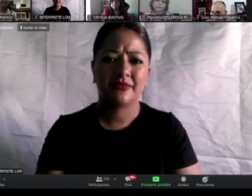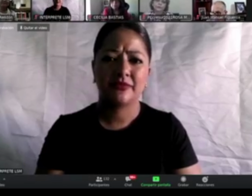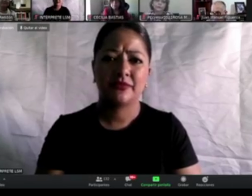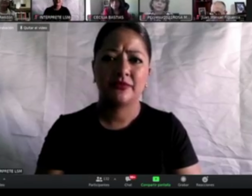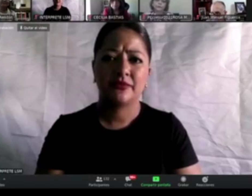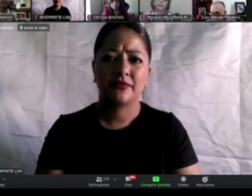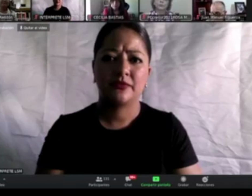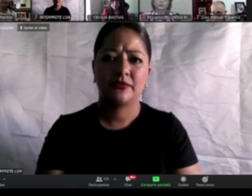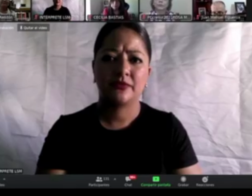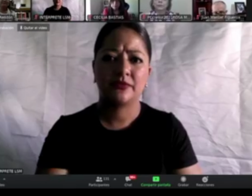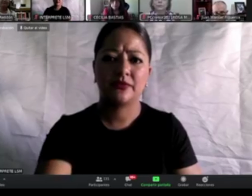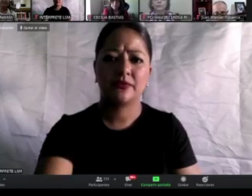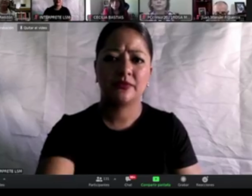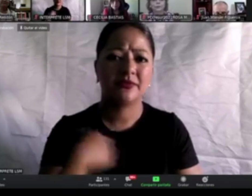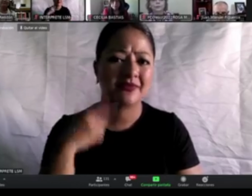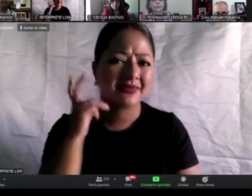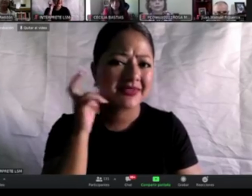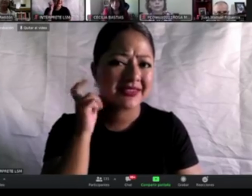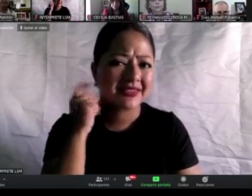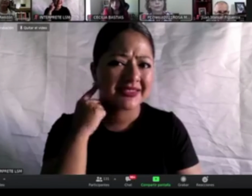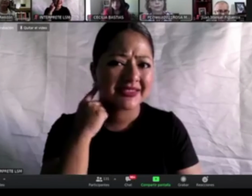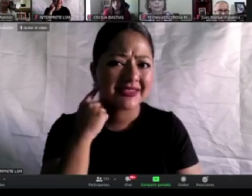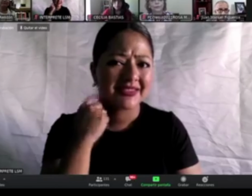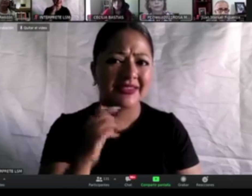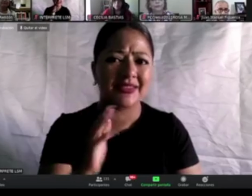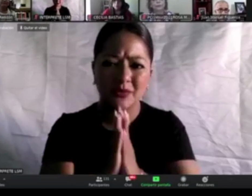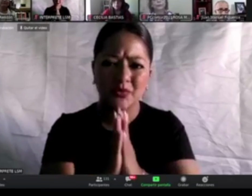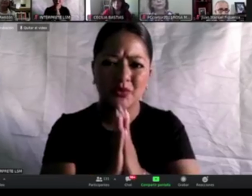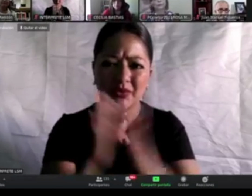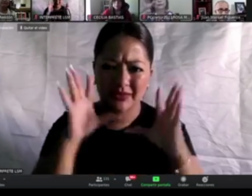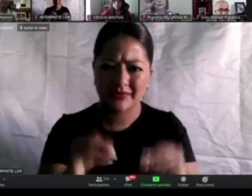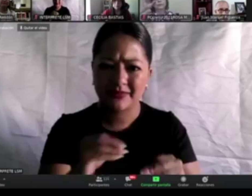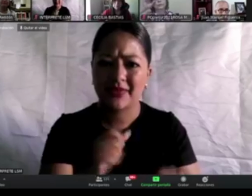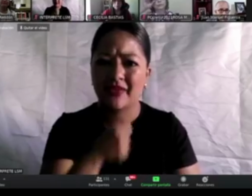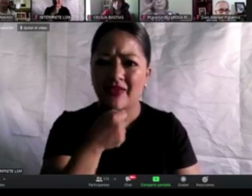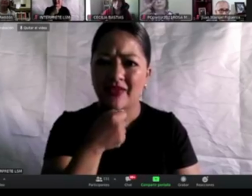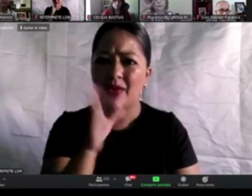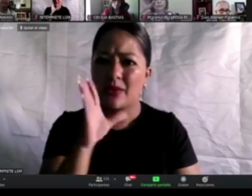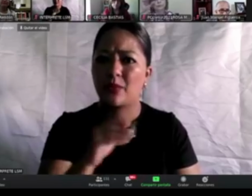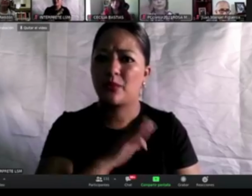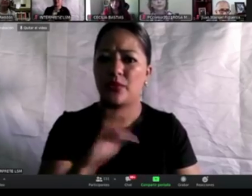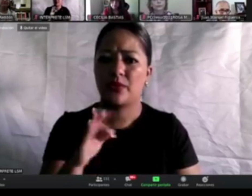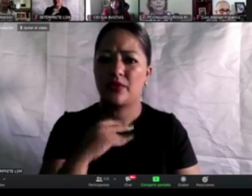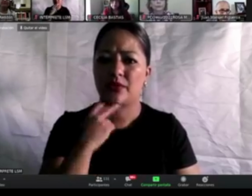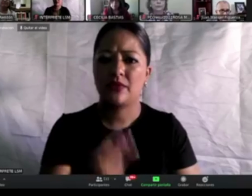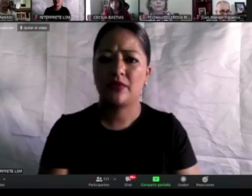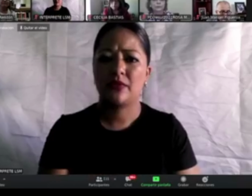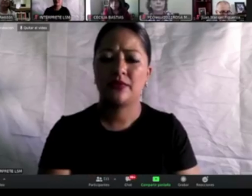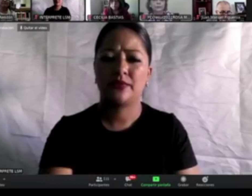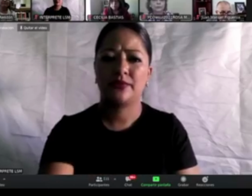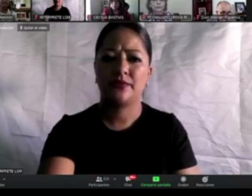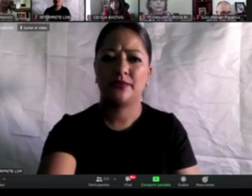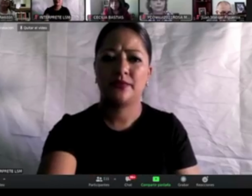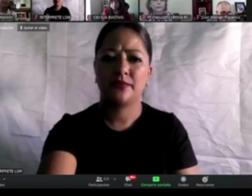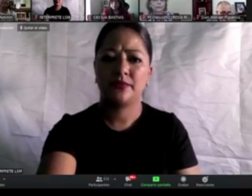escucho un micrófono abierto por favor puedes cerrar tus micrófonos hay gente que abre el micrófono de